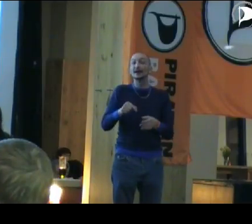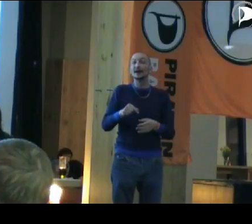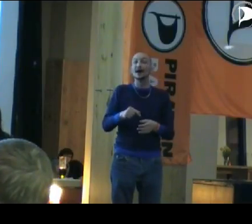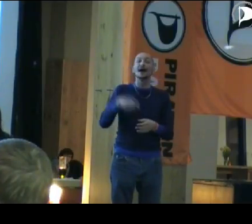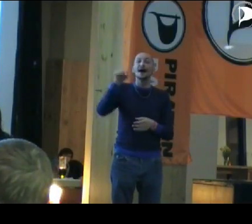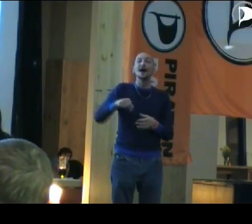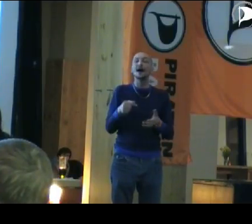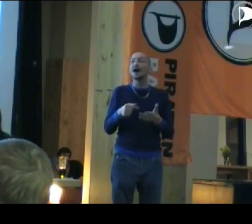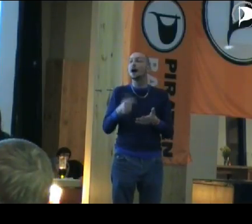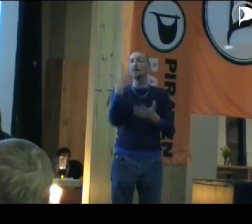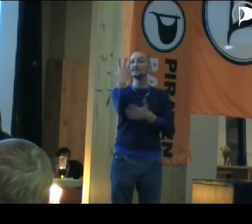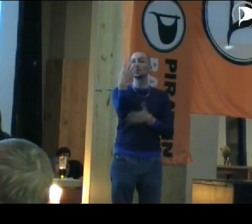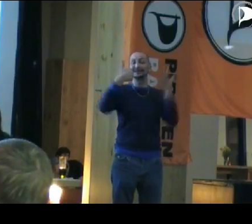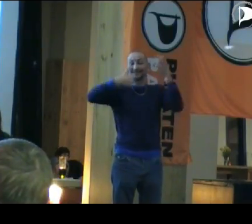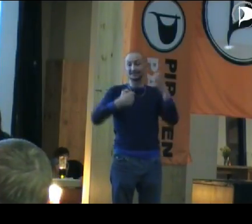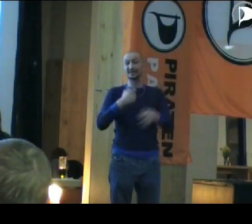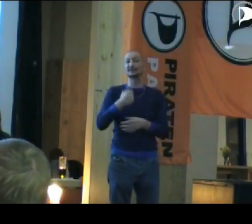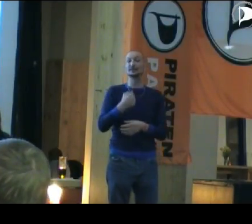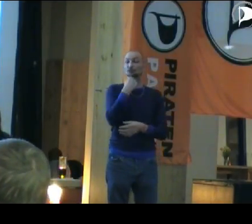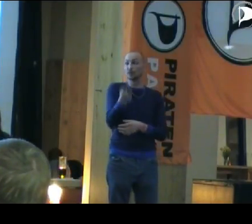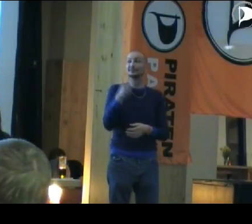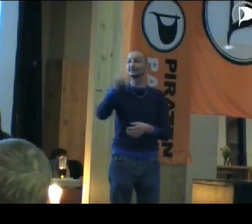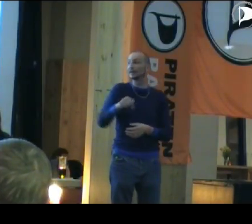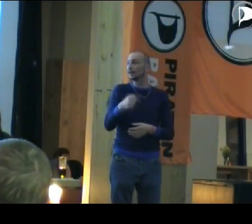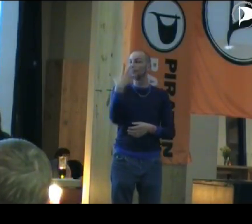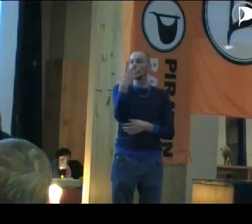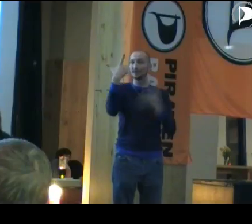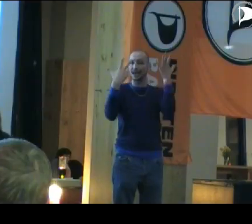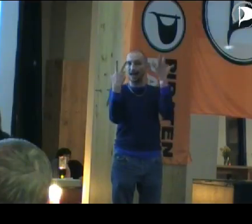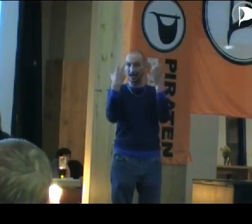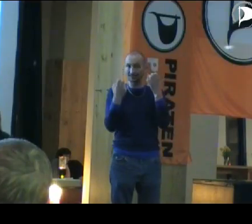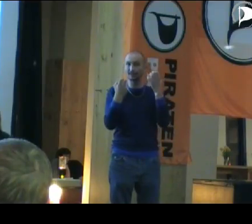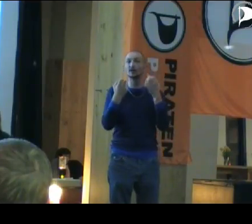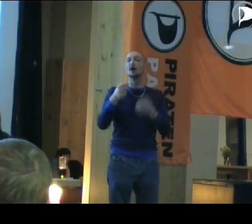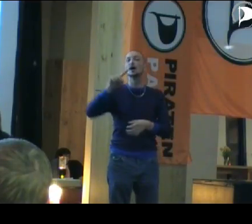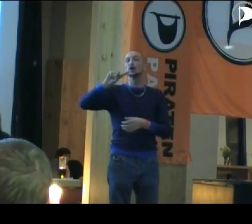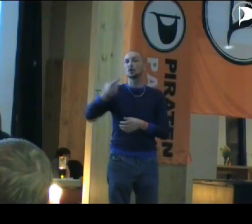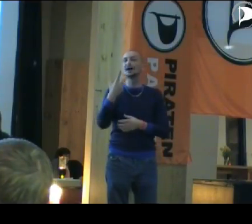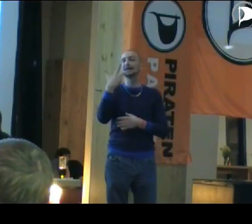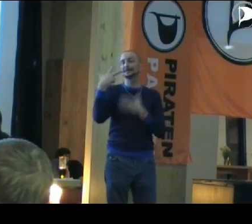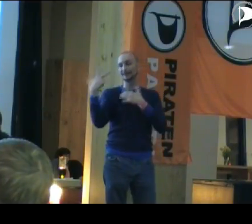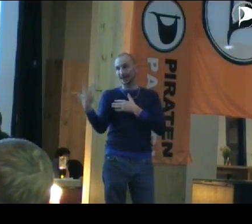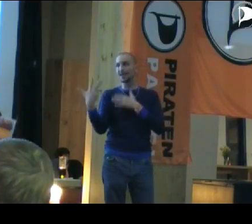65 stimmen das sind 51 18 prozent bekannt auch es 377